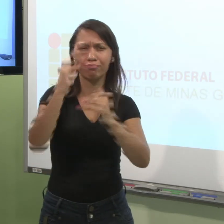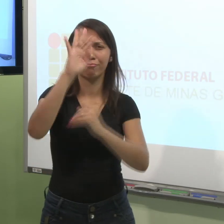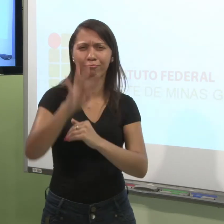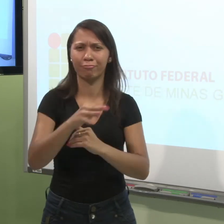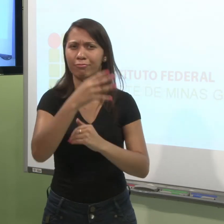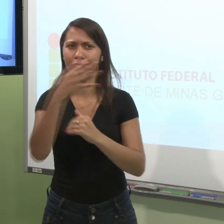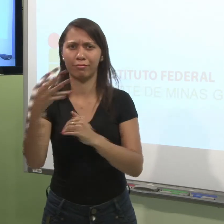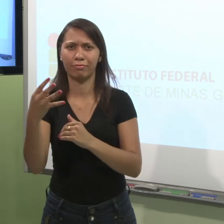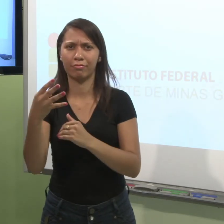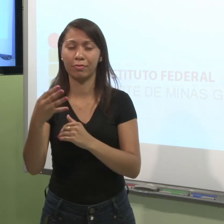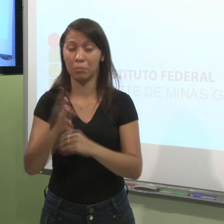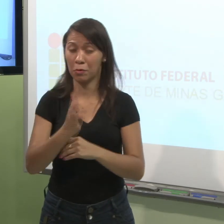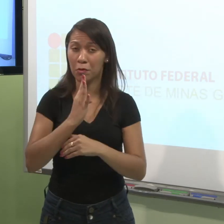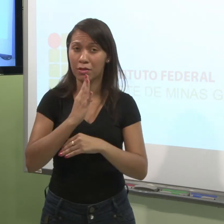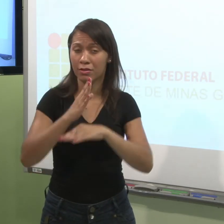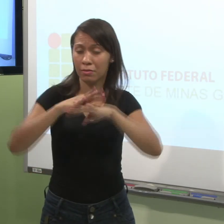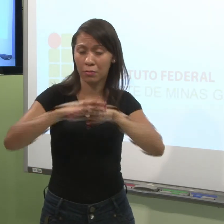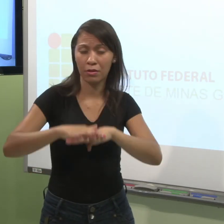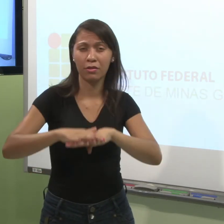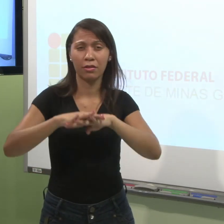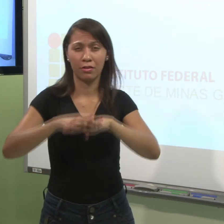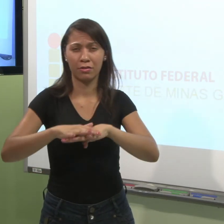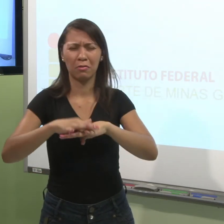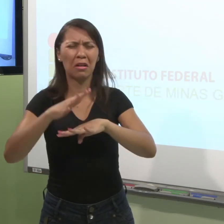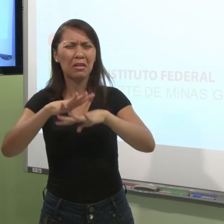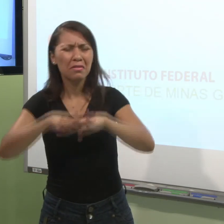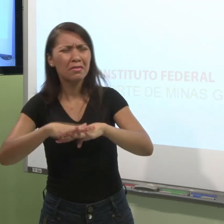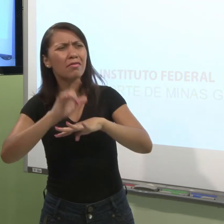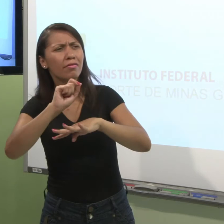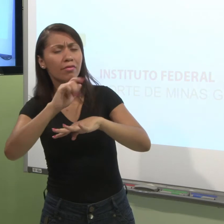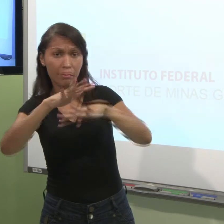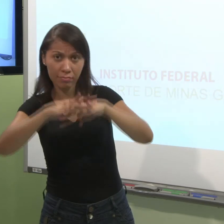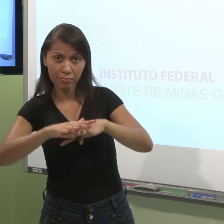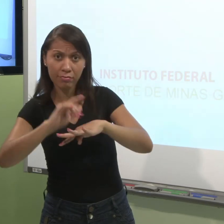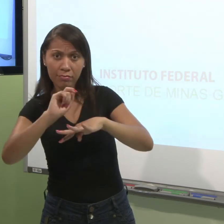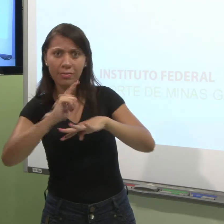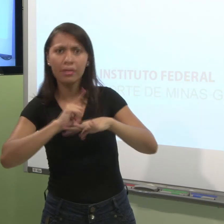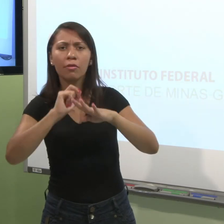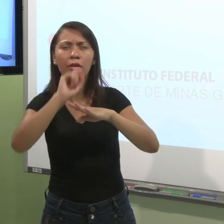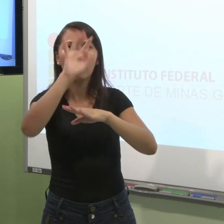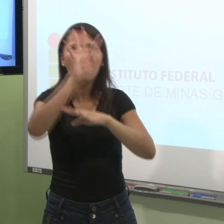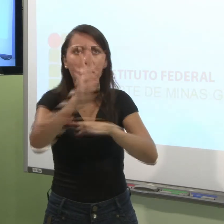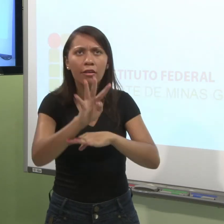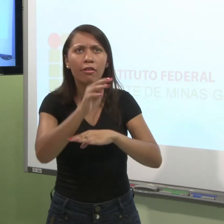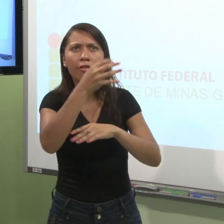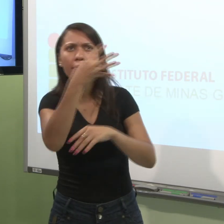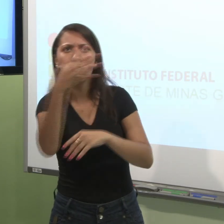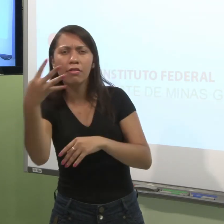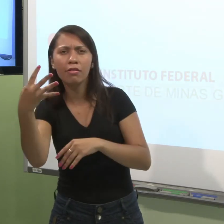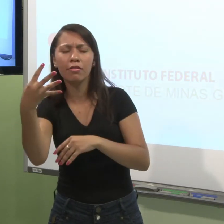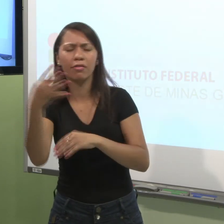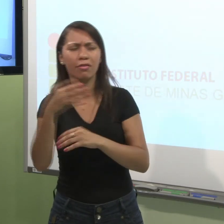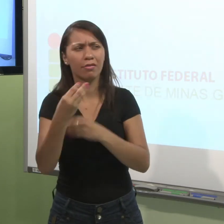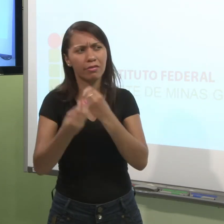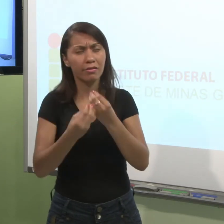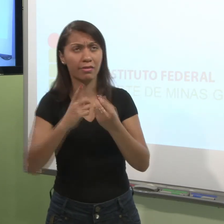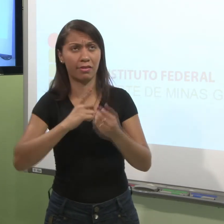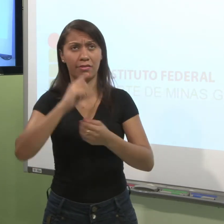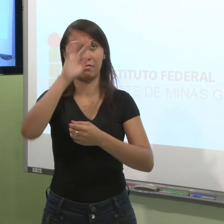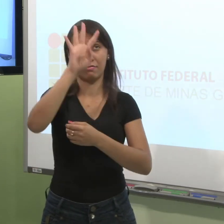como Excel? A estrutura do Excel é baseada em uma tabela. Como assim? É composto por